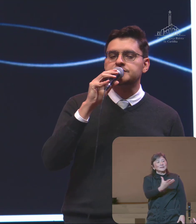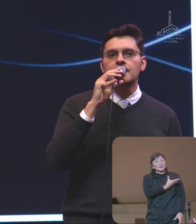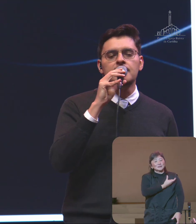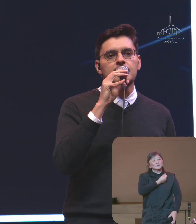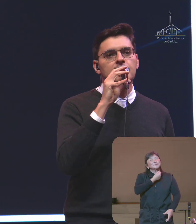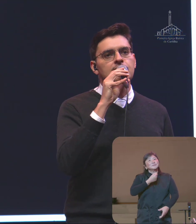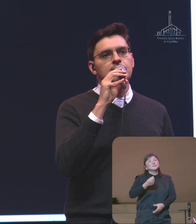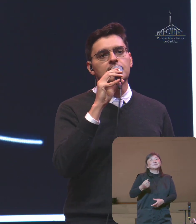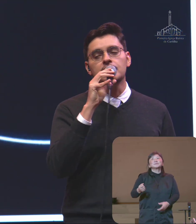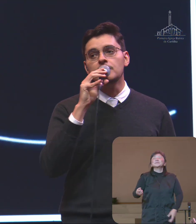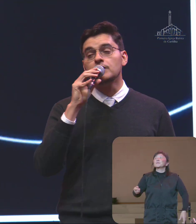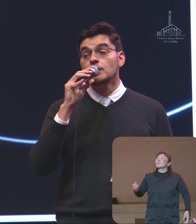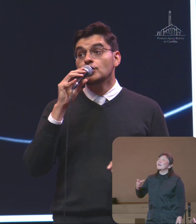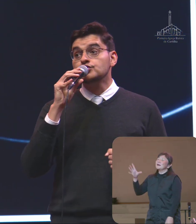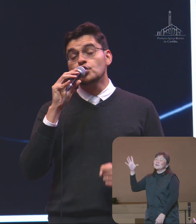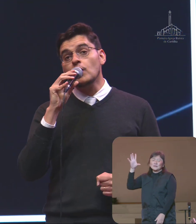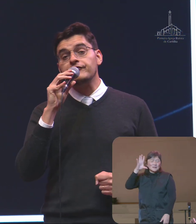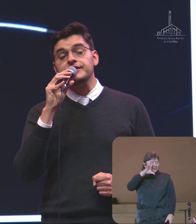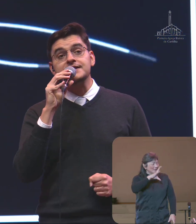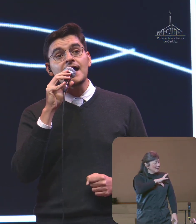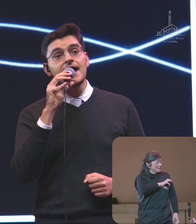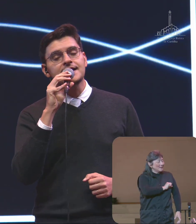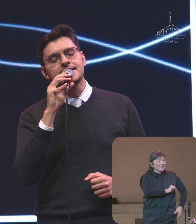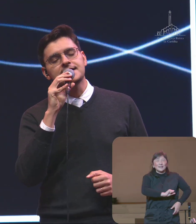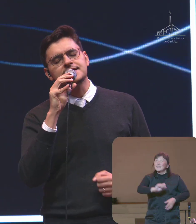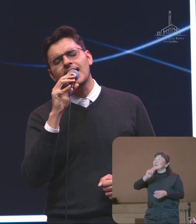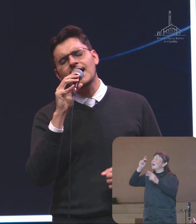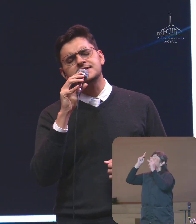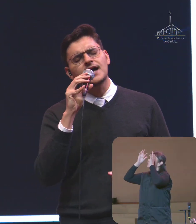Deus. Em Teu nome que eu oro. Amém.